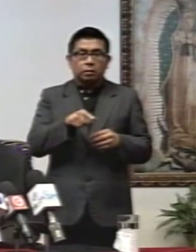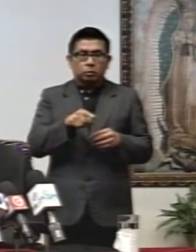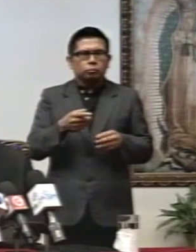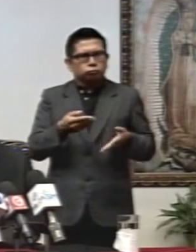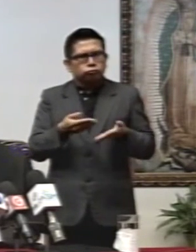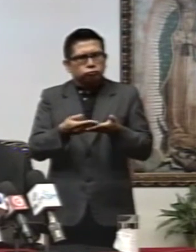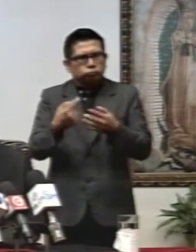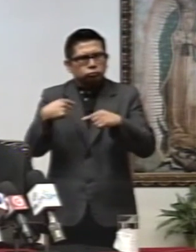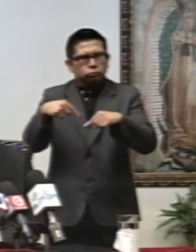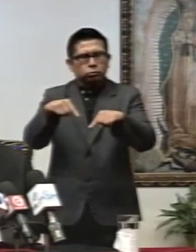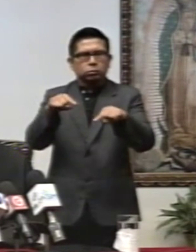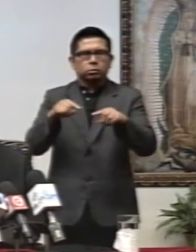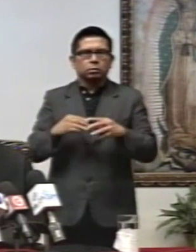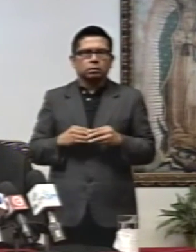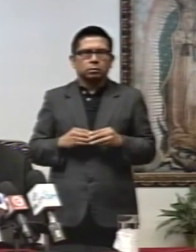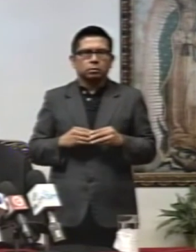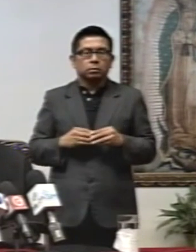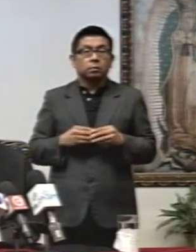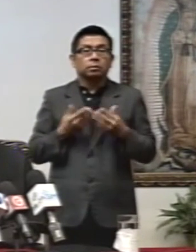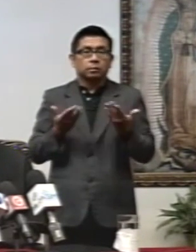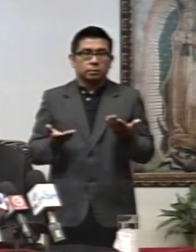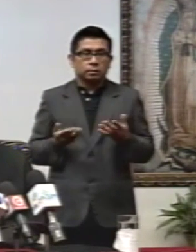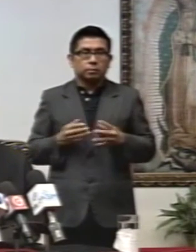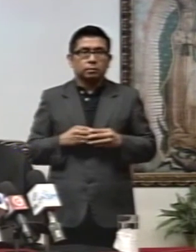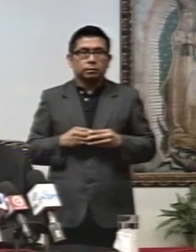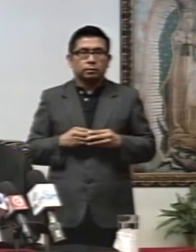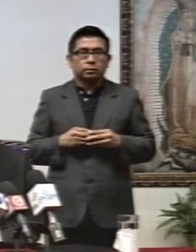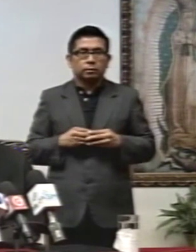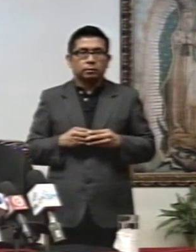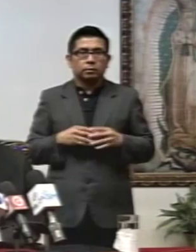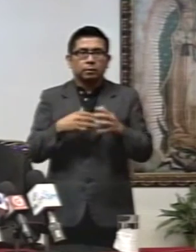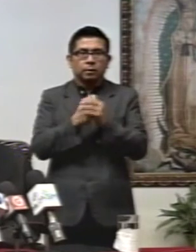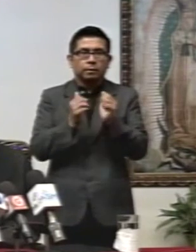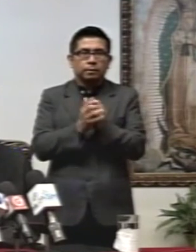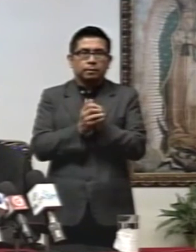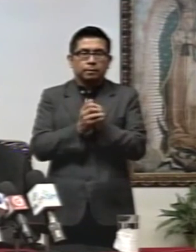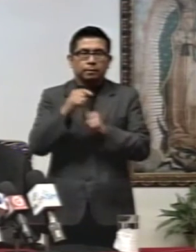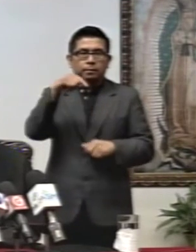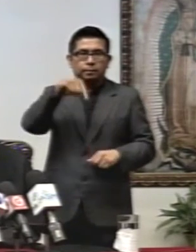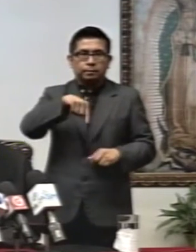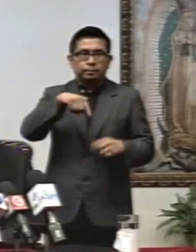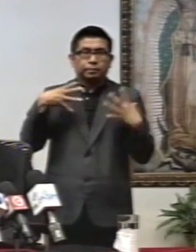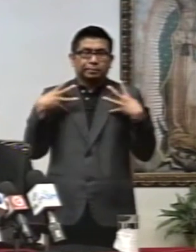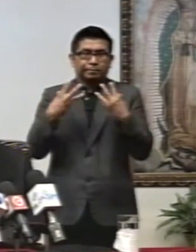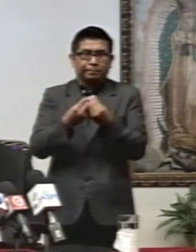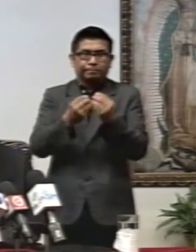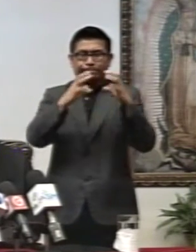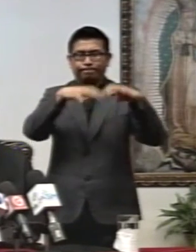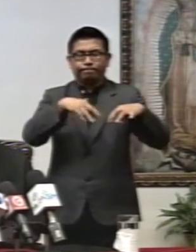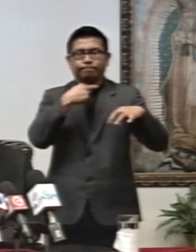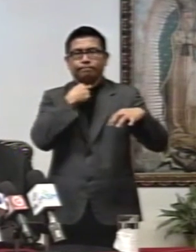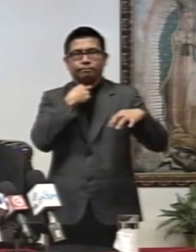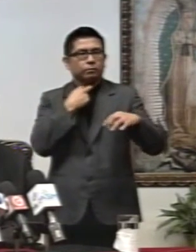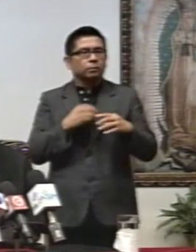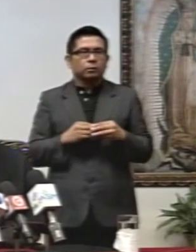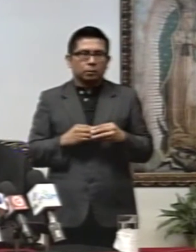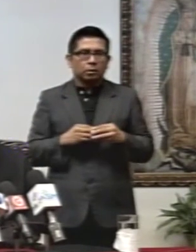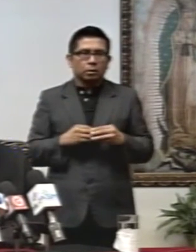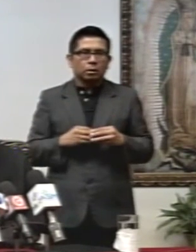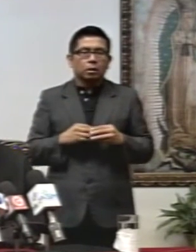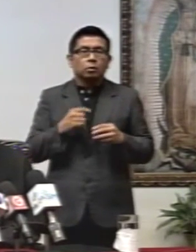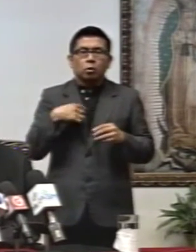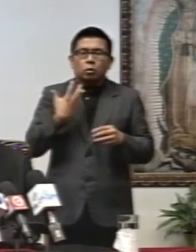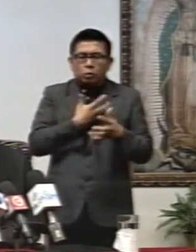es lo que ha faltado, y por eso también esta situación de descomposición social que estamos viviendo. Entonces tenemos que ir a la